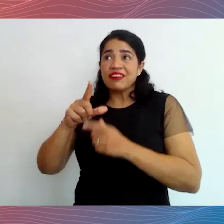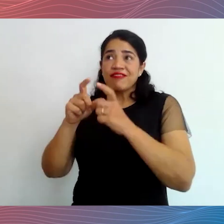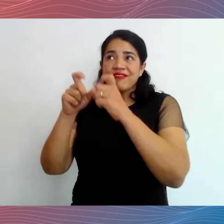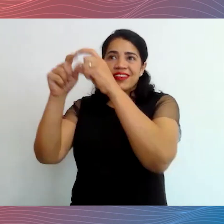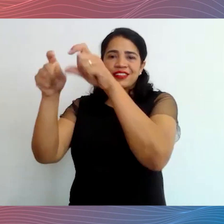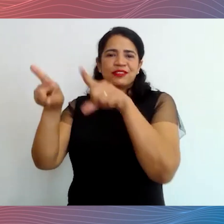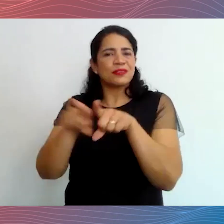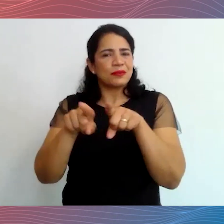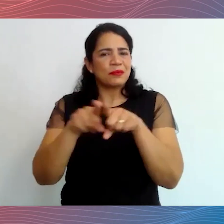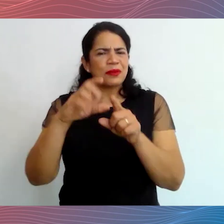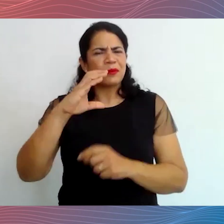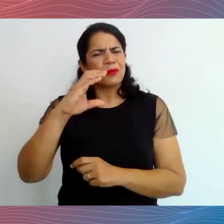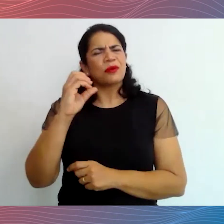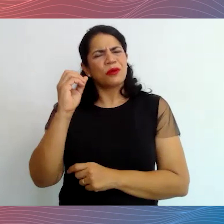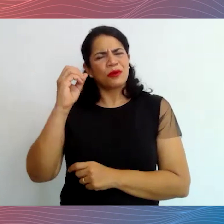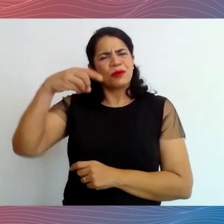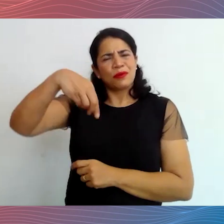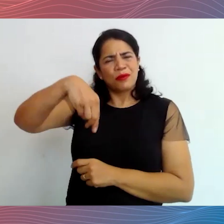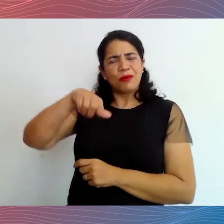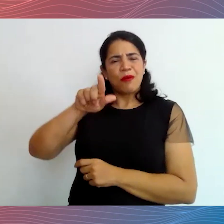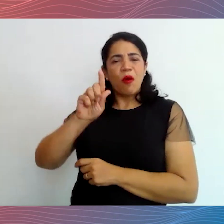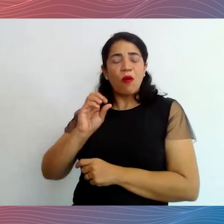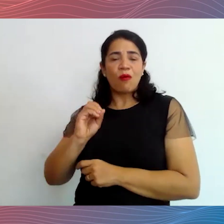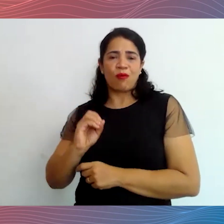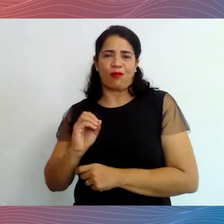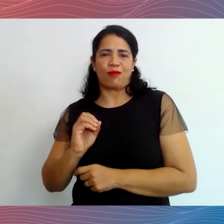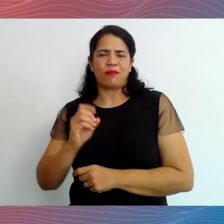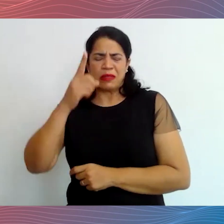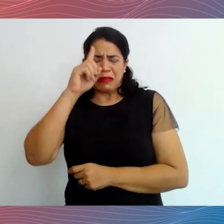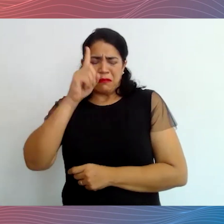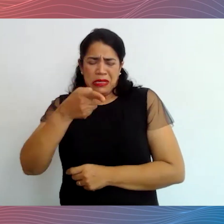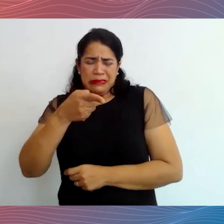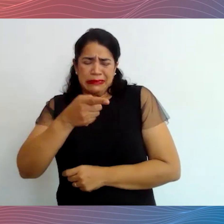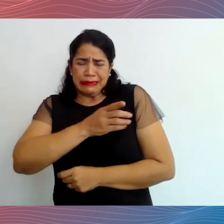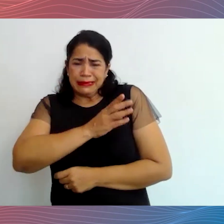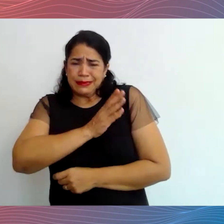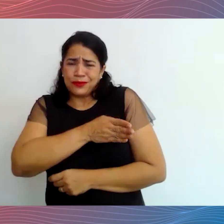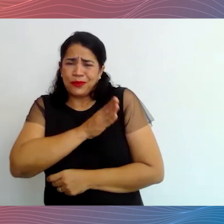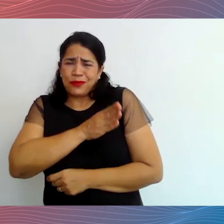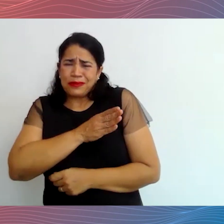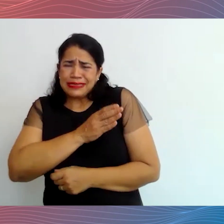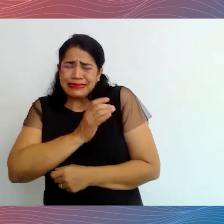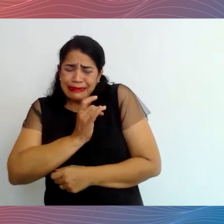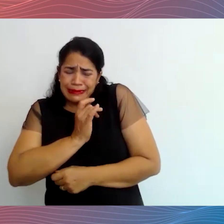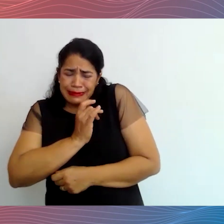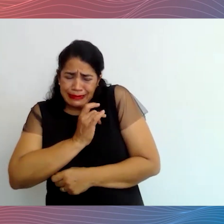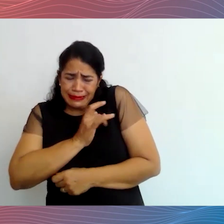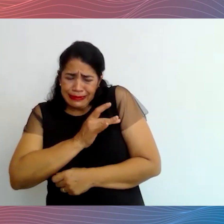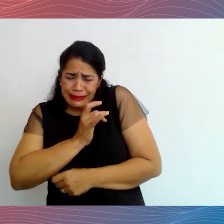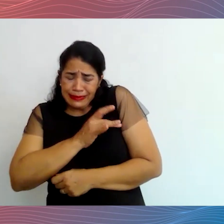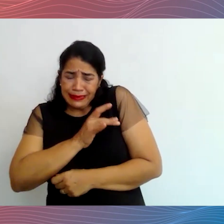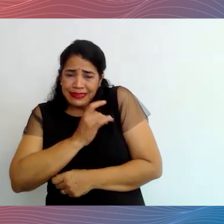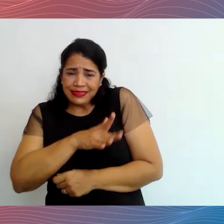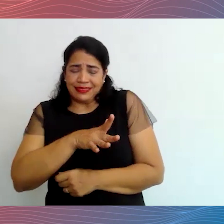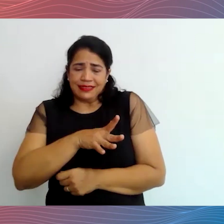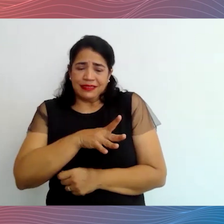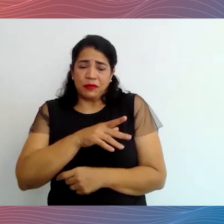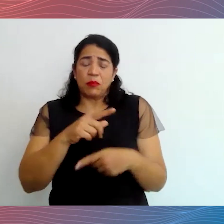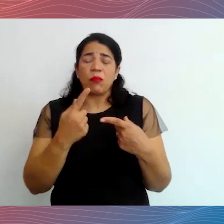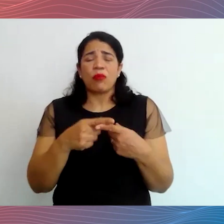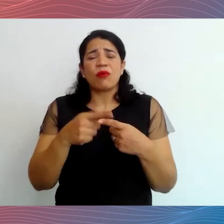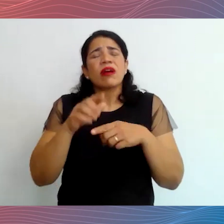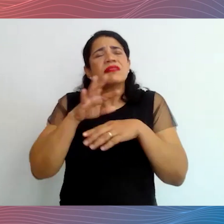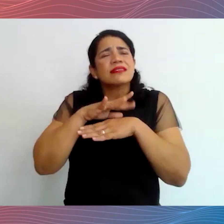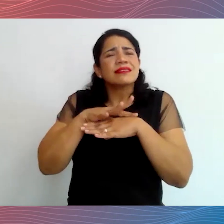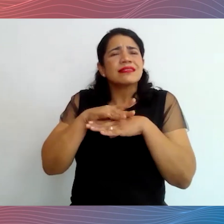Eu mandei ele para Congo com dor no coração. Falei: a mim, você não tem condições físicas de ir? Ele falou: não, eu